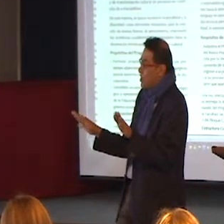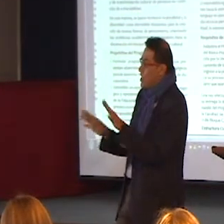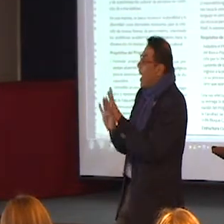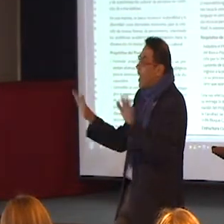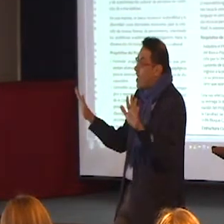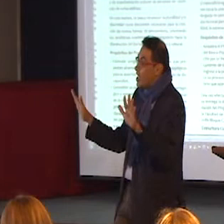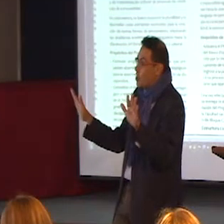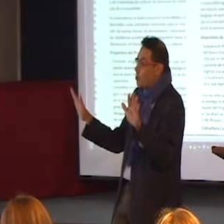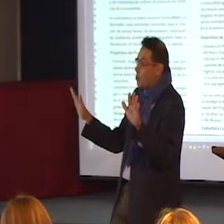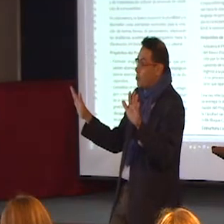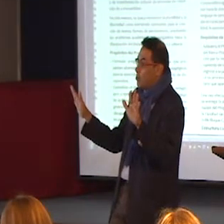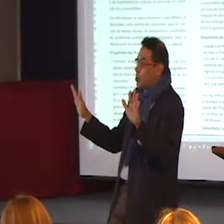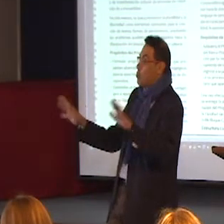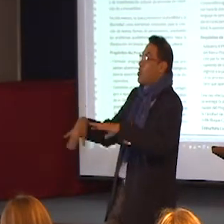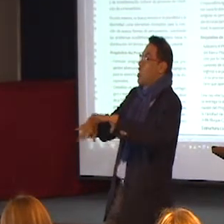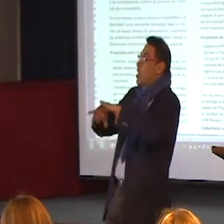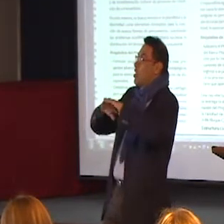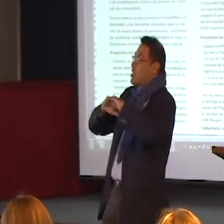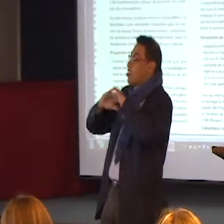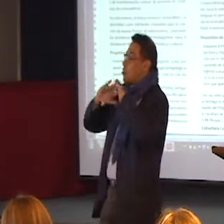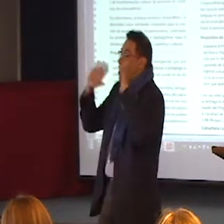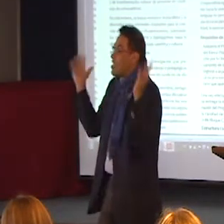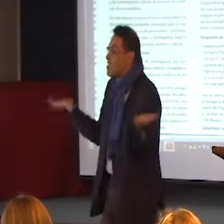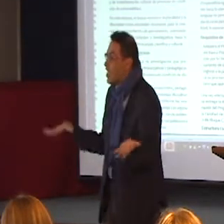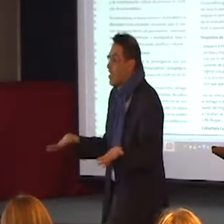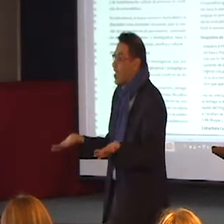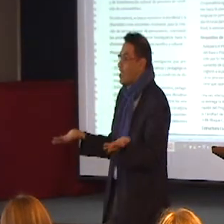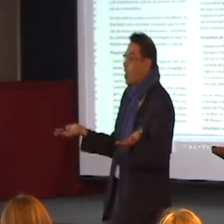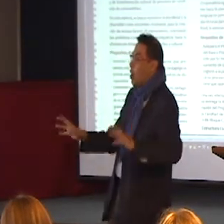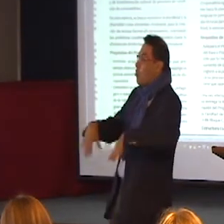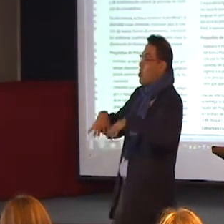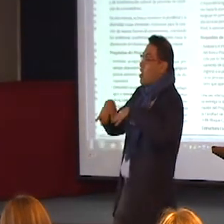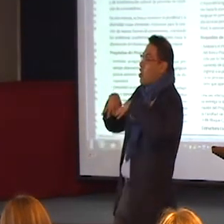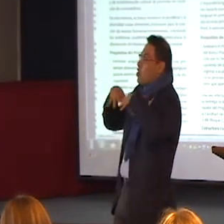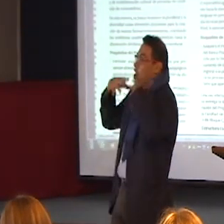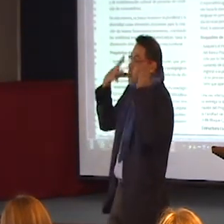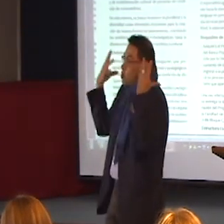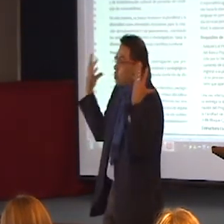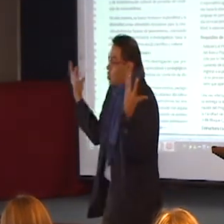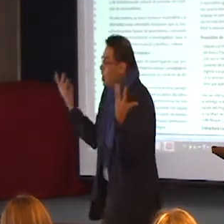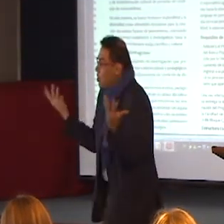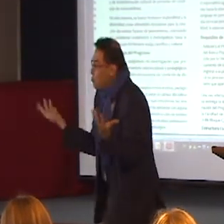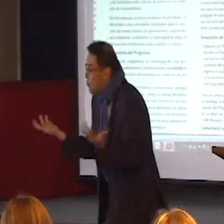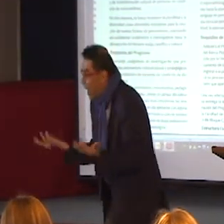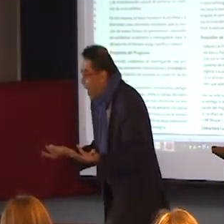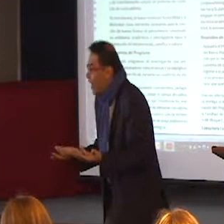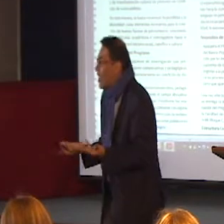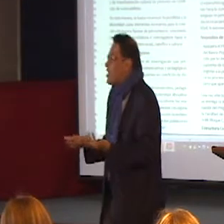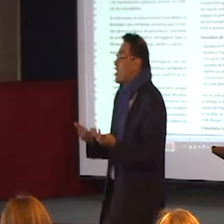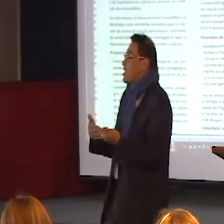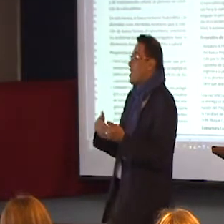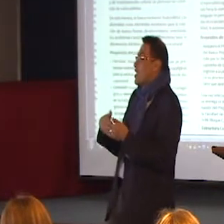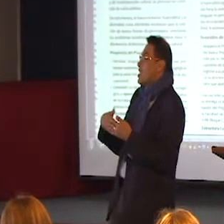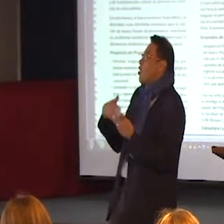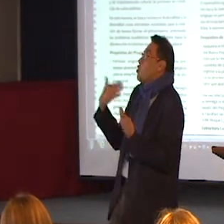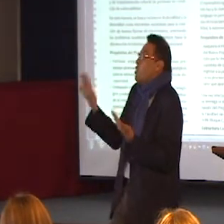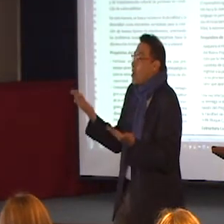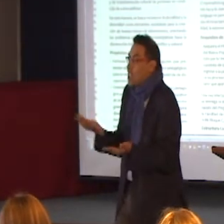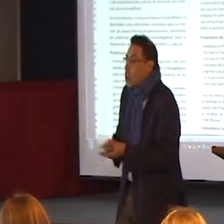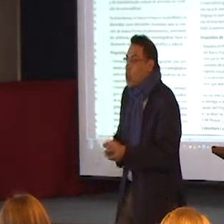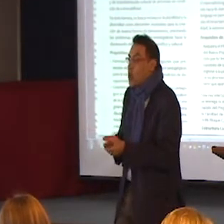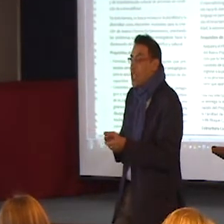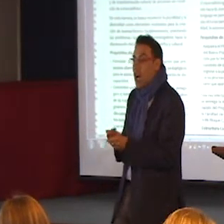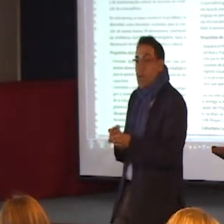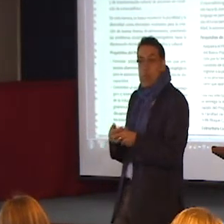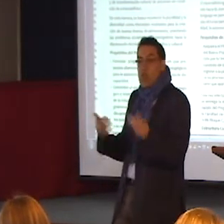no hay comunicación, nada de eso. Yo puedo tener el salón más inteligente, puedo tener los recursos